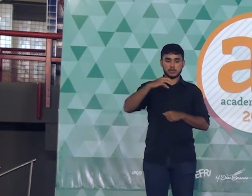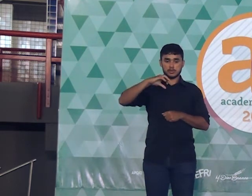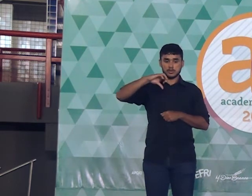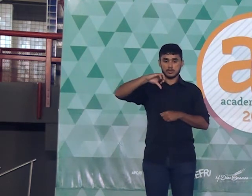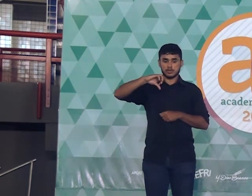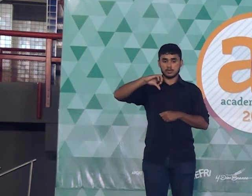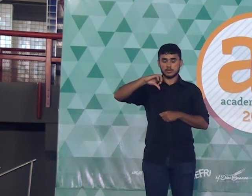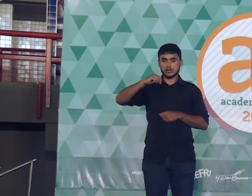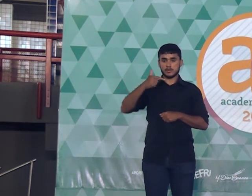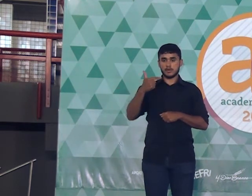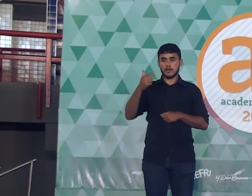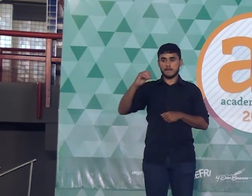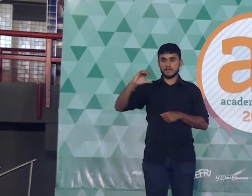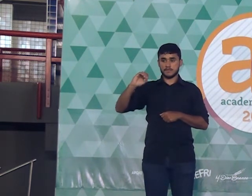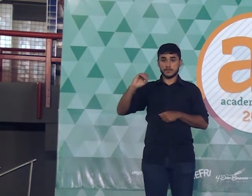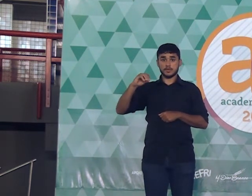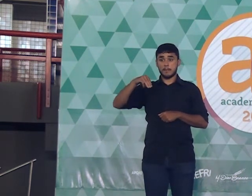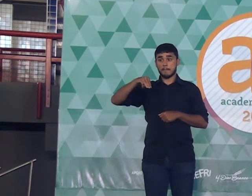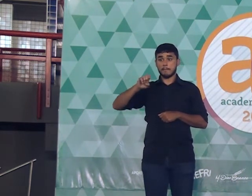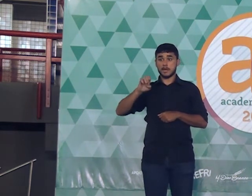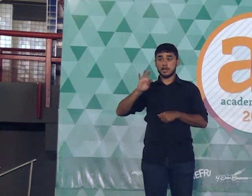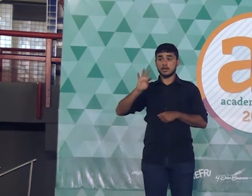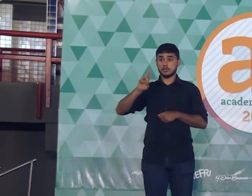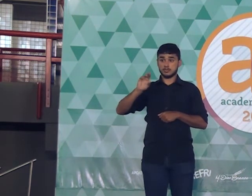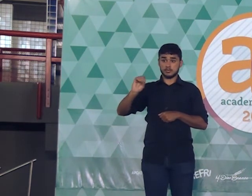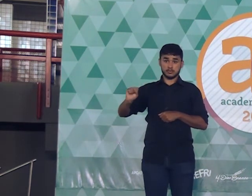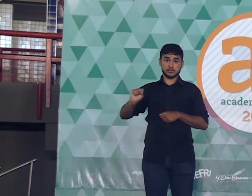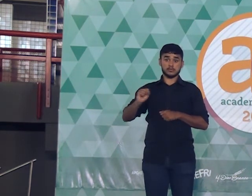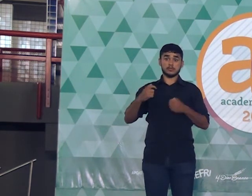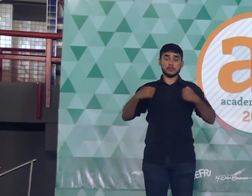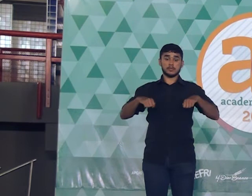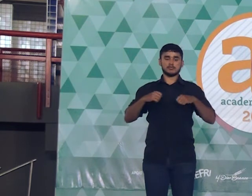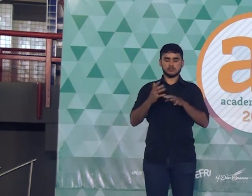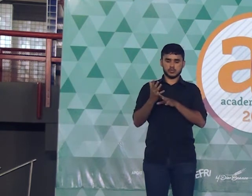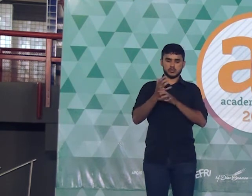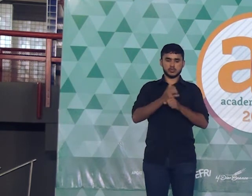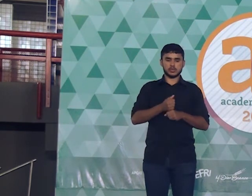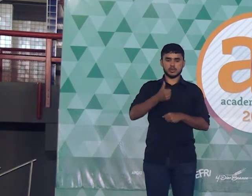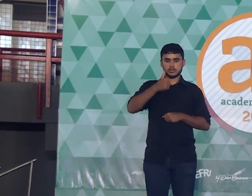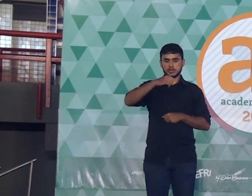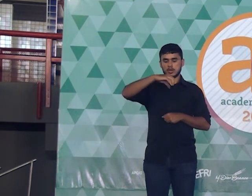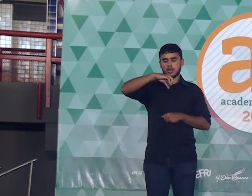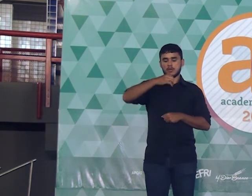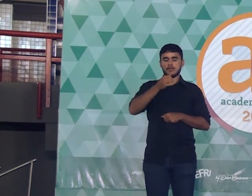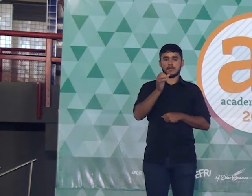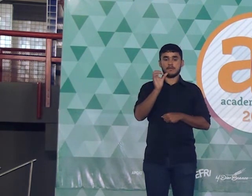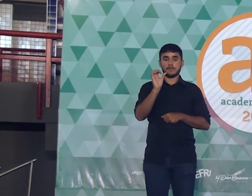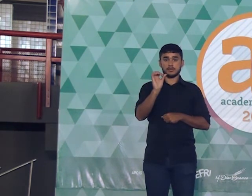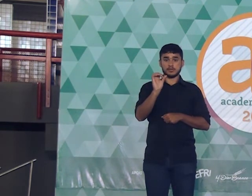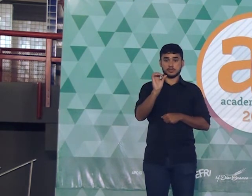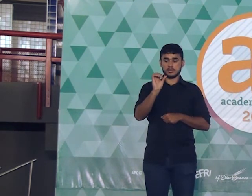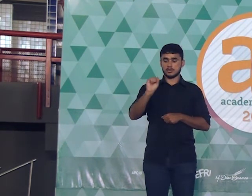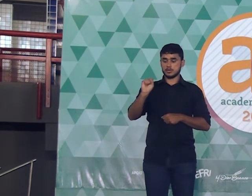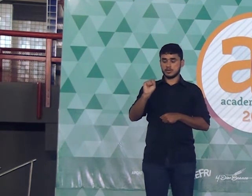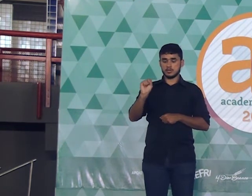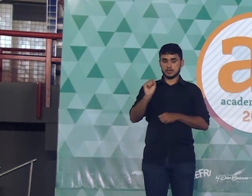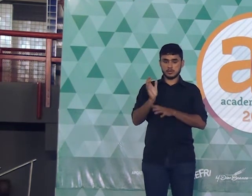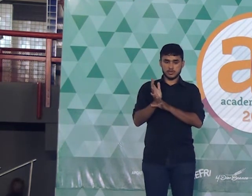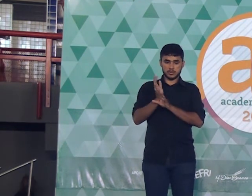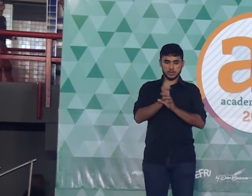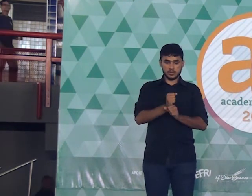3.920 metros com velocidade constante. Isso me daria 196 segundos em movimento uniforme. O tempo